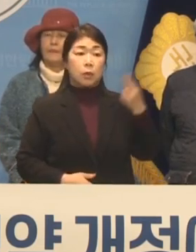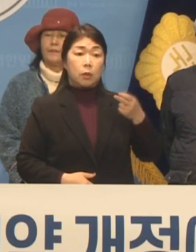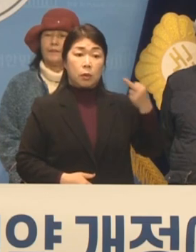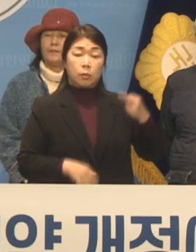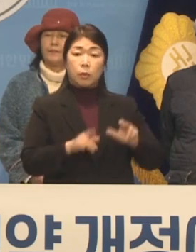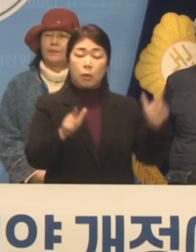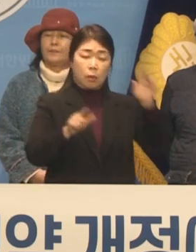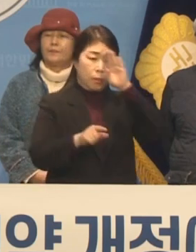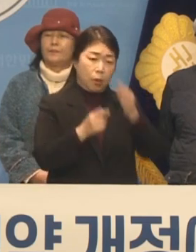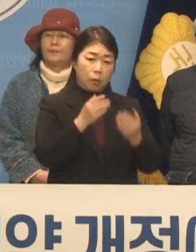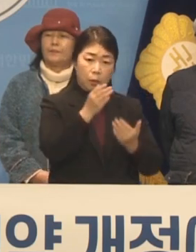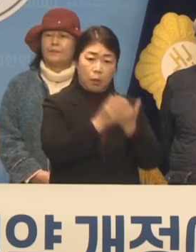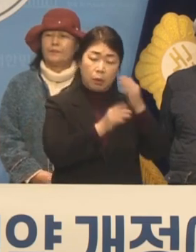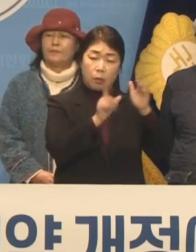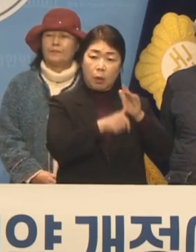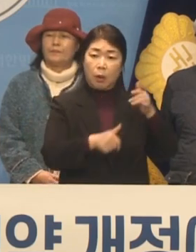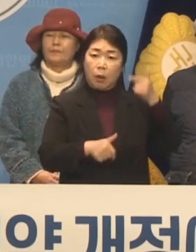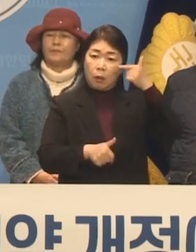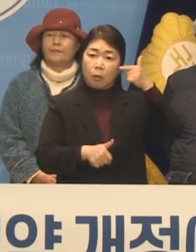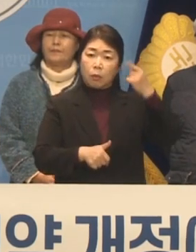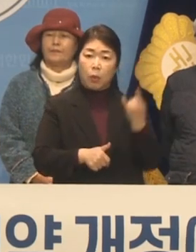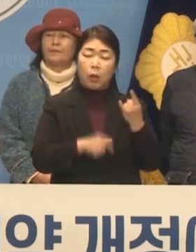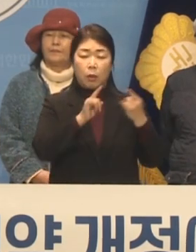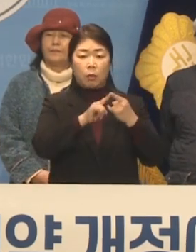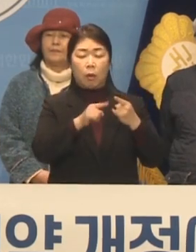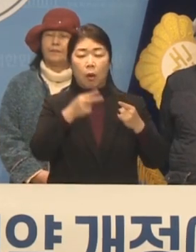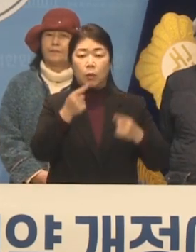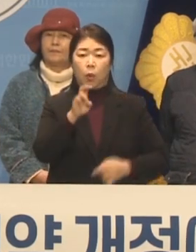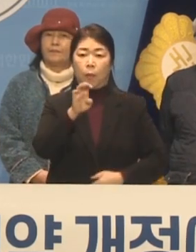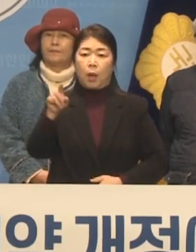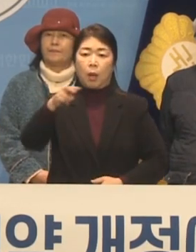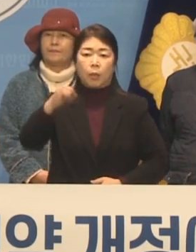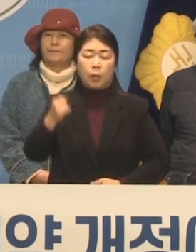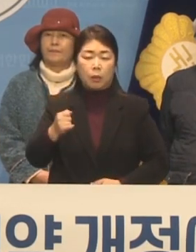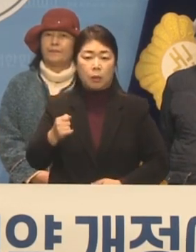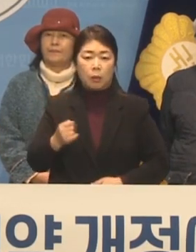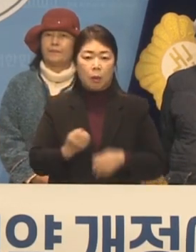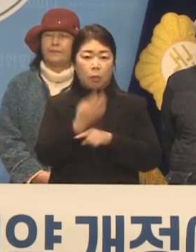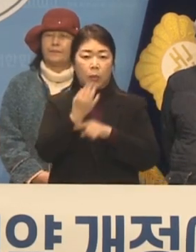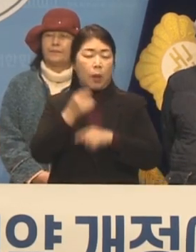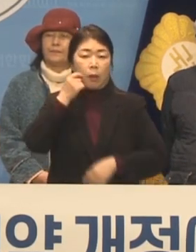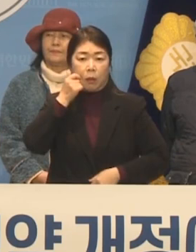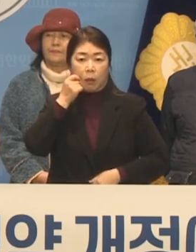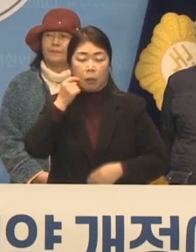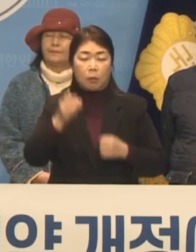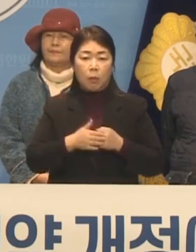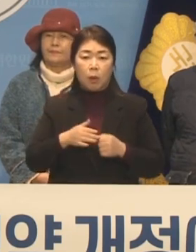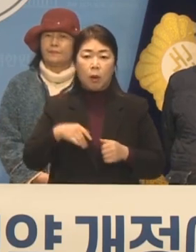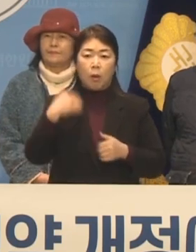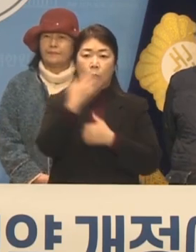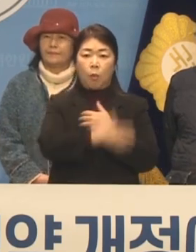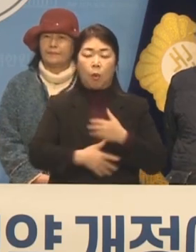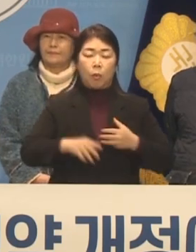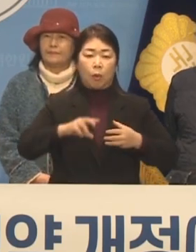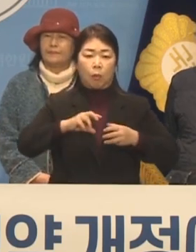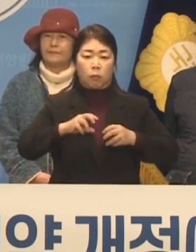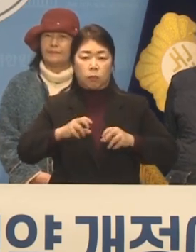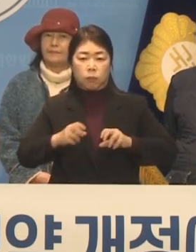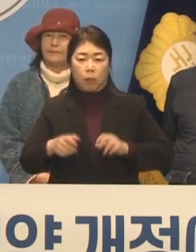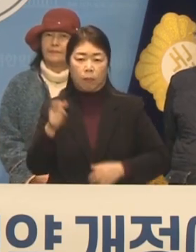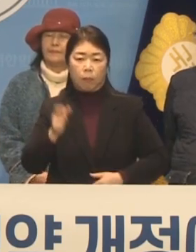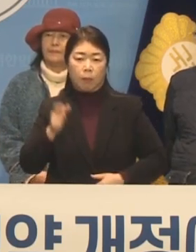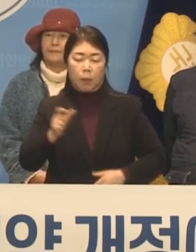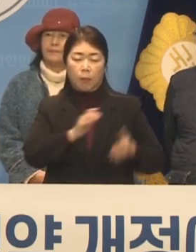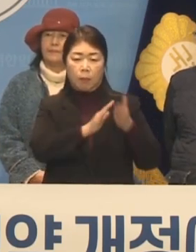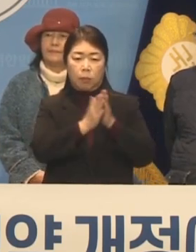2012년 발병되었을 때 뇌에서 도파민 분비가 안 된다는 진단을 받았습니다. 서서히 몸과 근육이 굳어가는 걸 느꼈습니다.